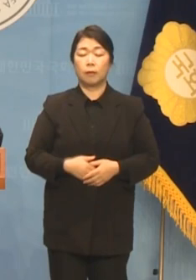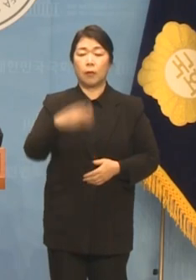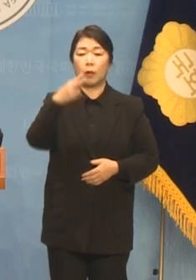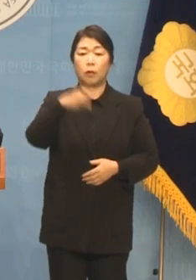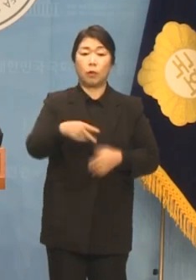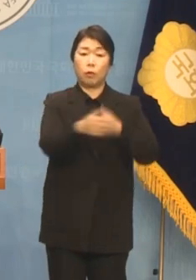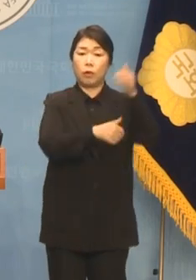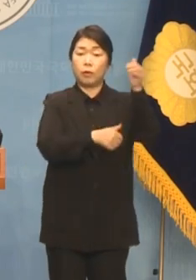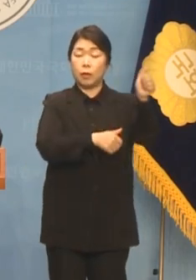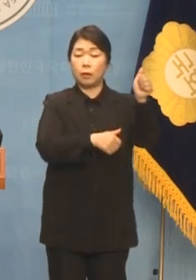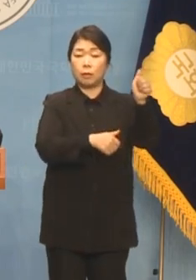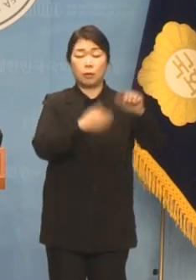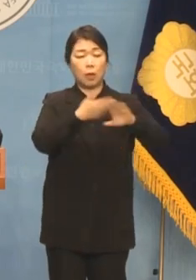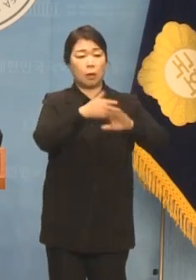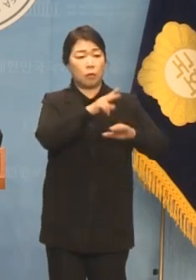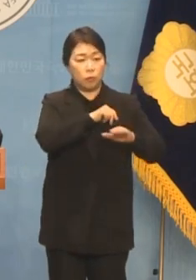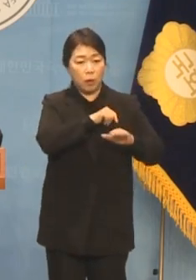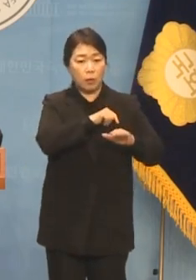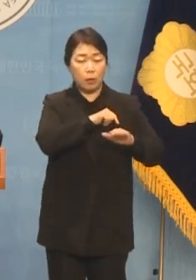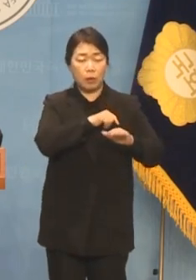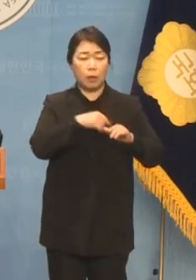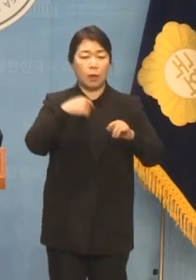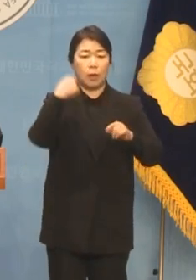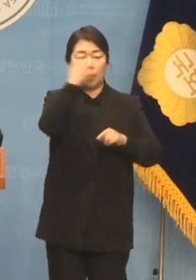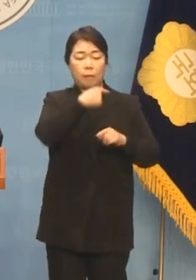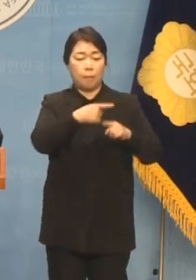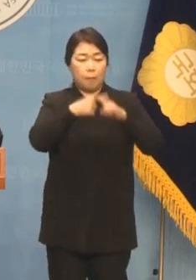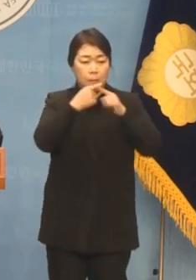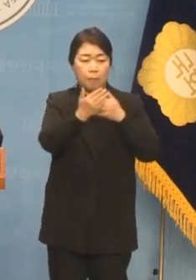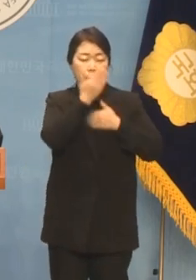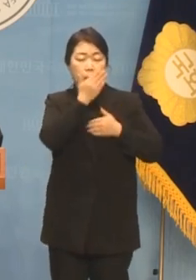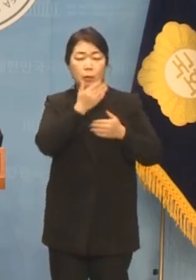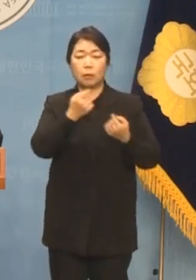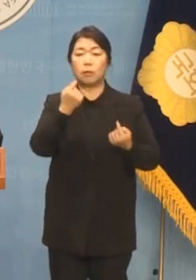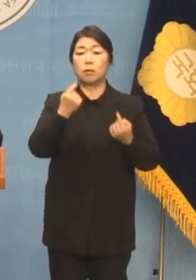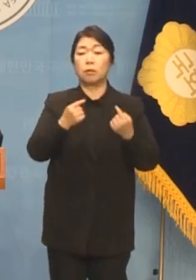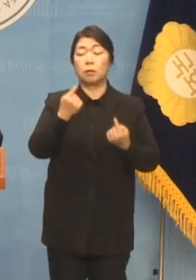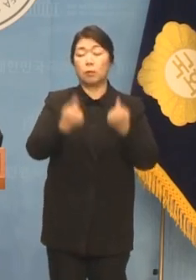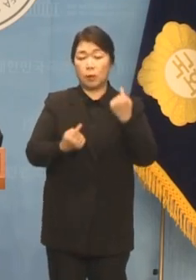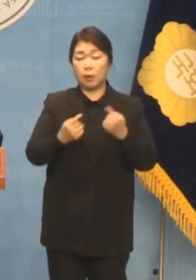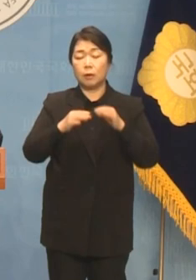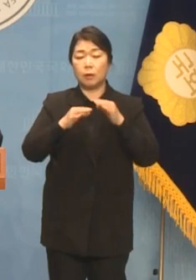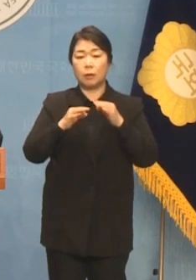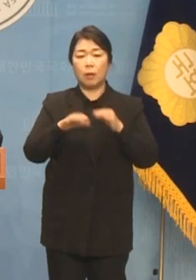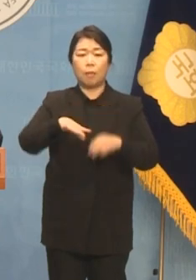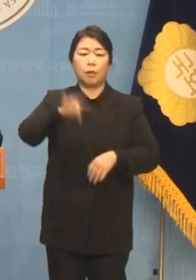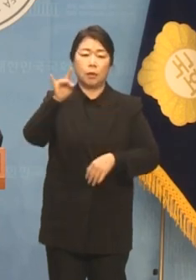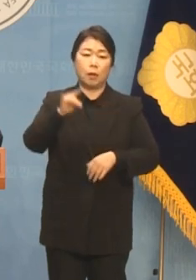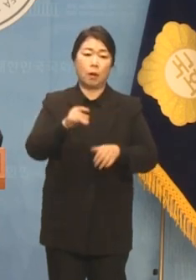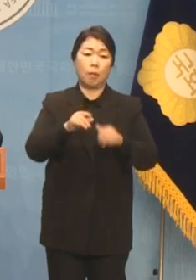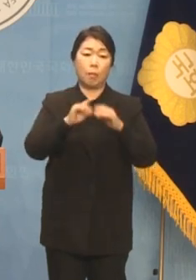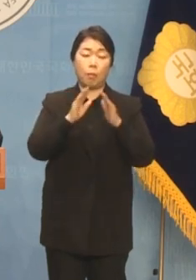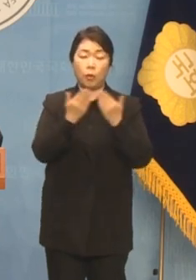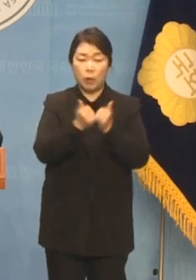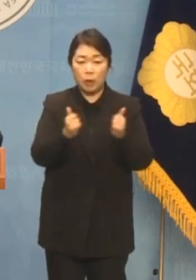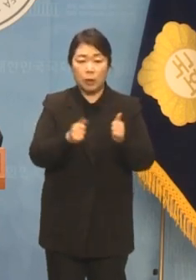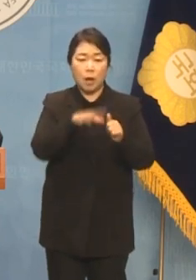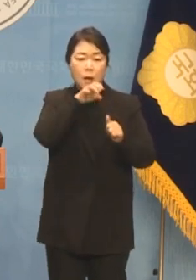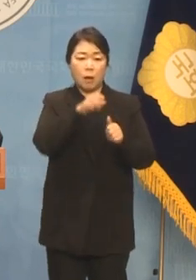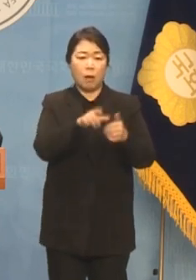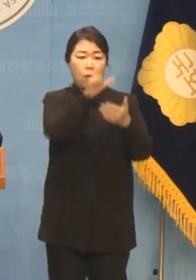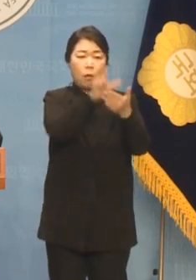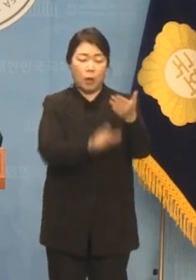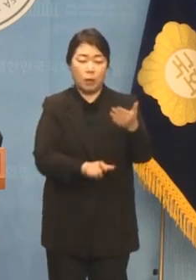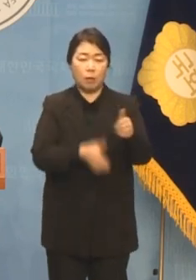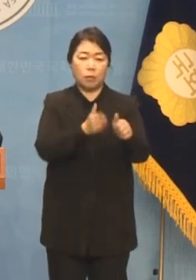위원장은 다른 위원들의 입을 막기 전에 자신의 청부 인원 의혹부터 책임지고 즉각